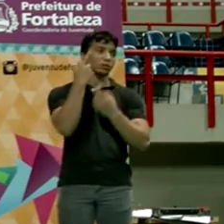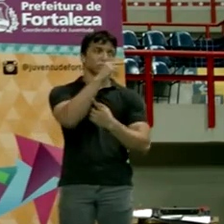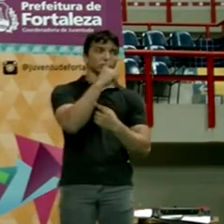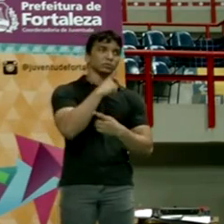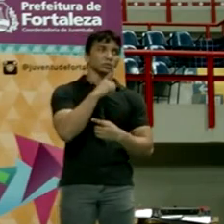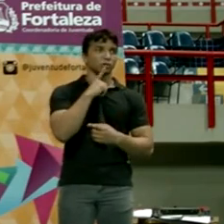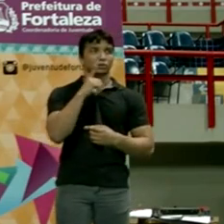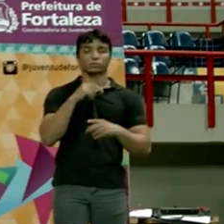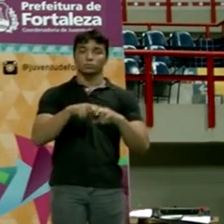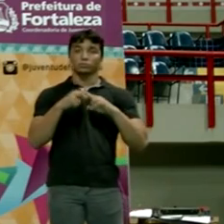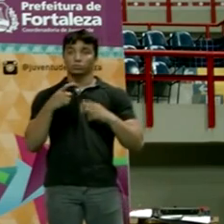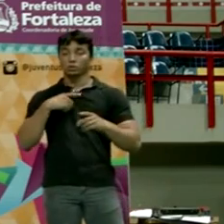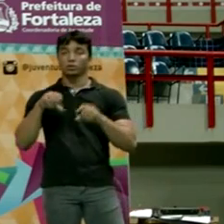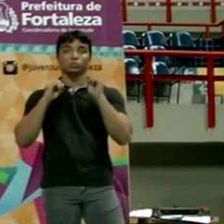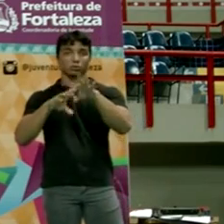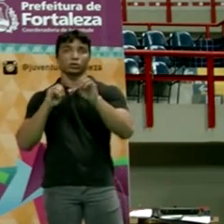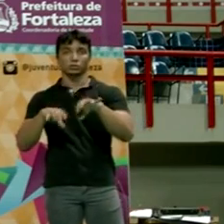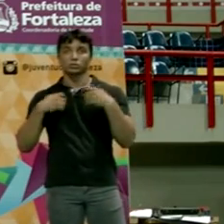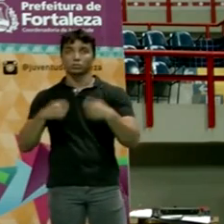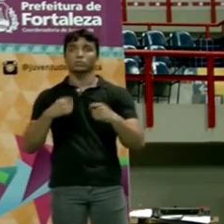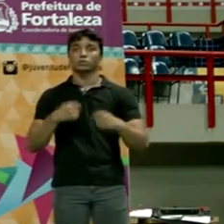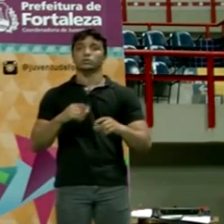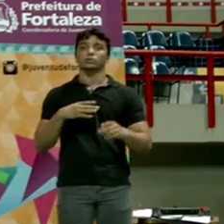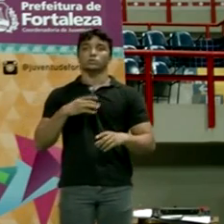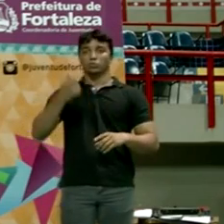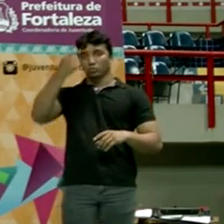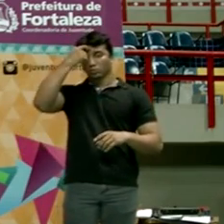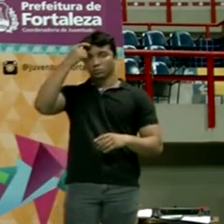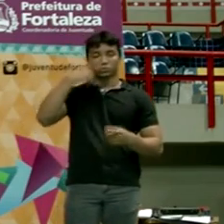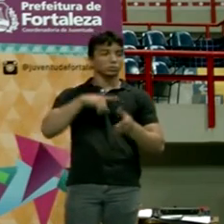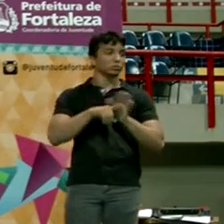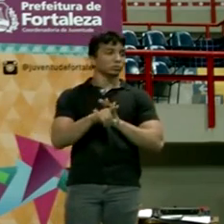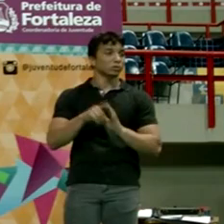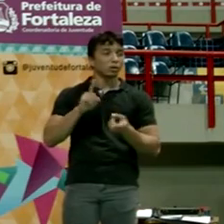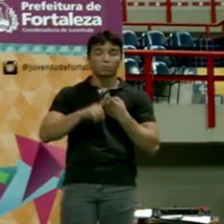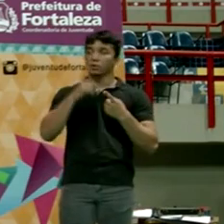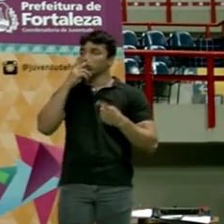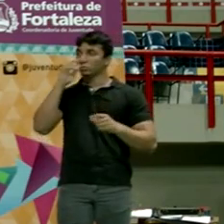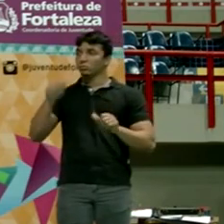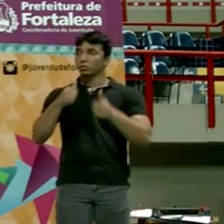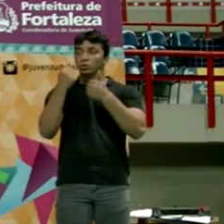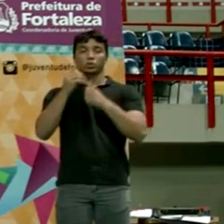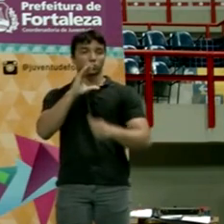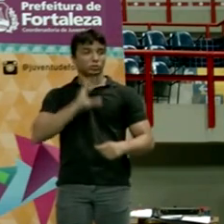E é preciso, portanto, que mais educação, mais consciência crítica gerem melhores